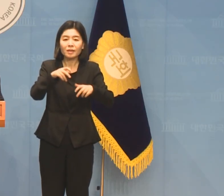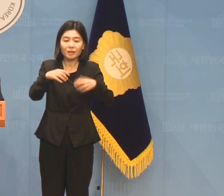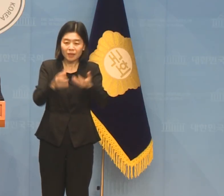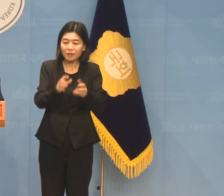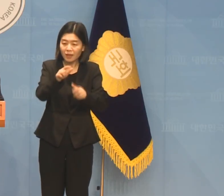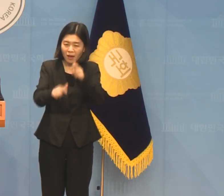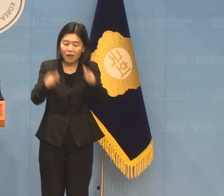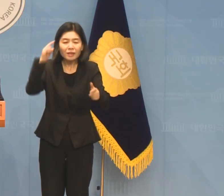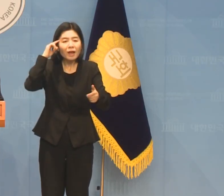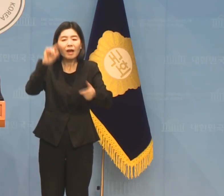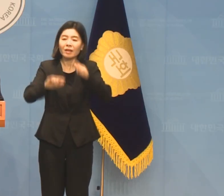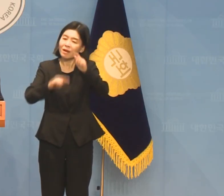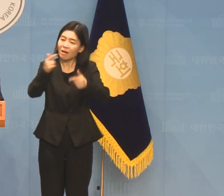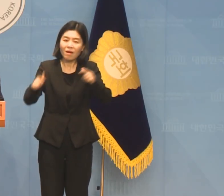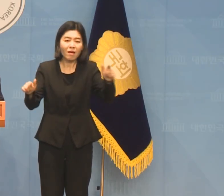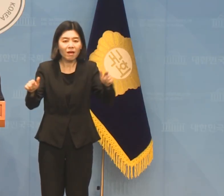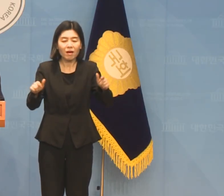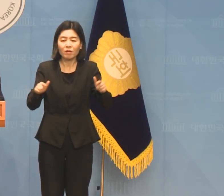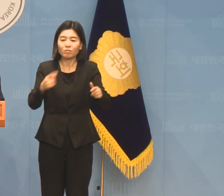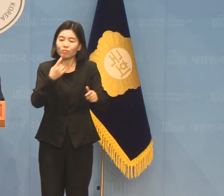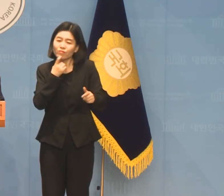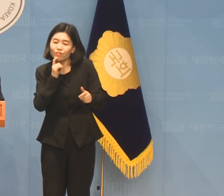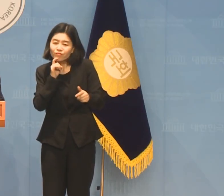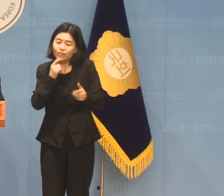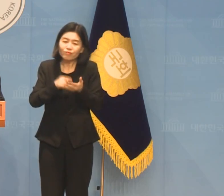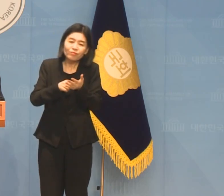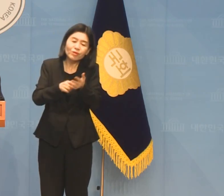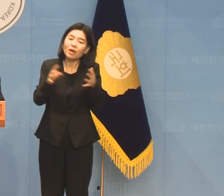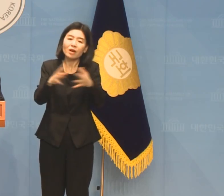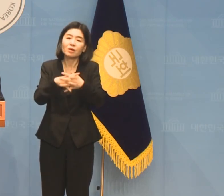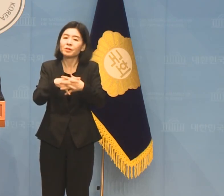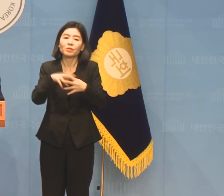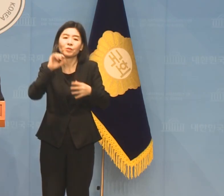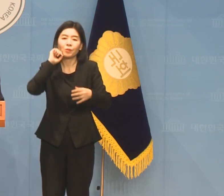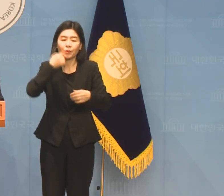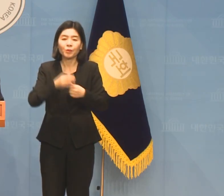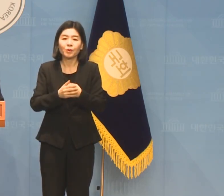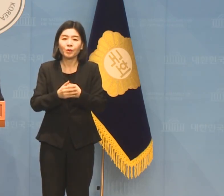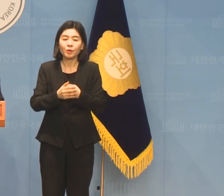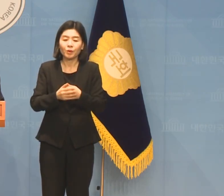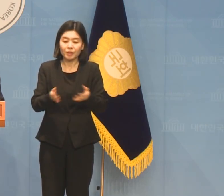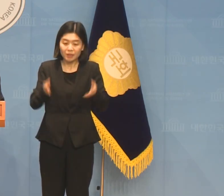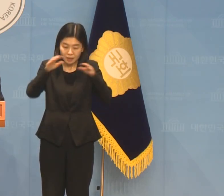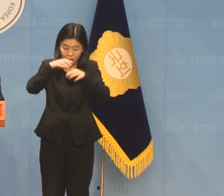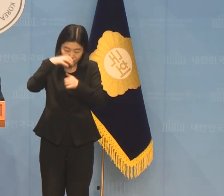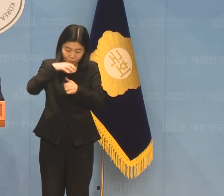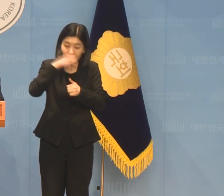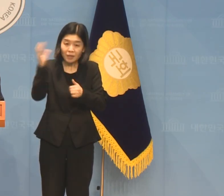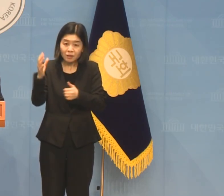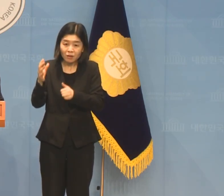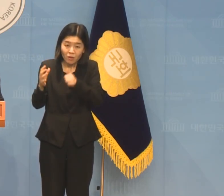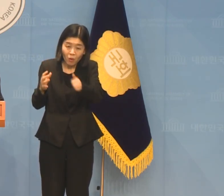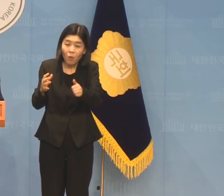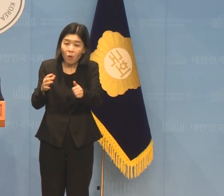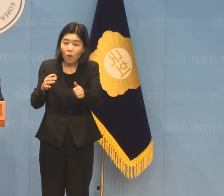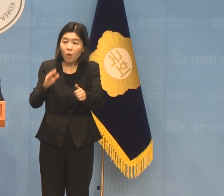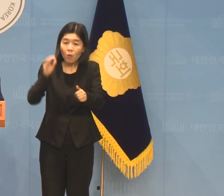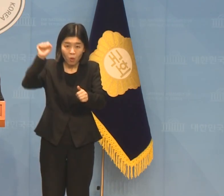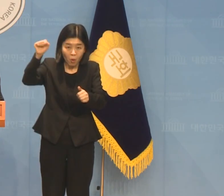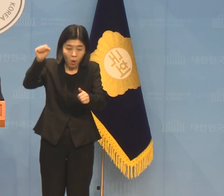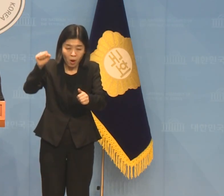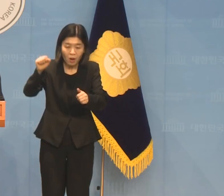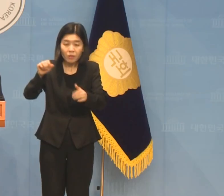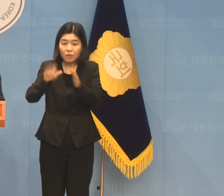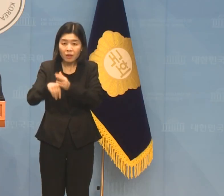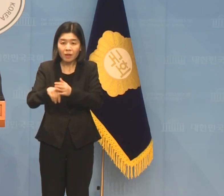일방적인 요구로 사회적 합의를 이끌어낼 수는 없습니다. 더구나 탈시설 요구와 시민들의 출근길을 방해하는